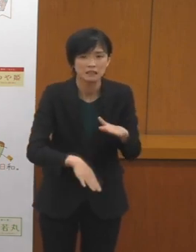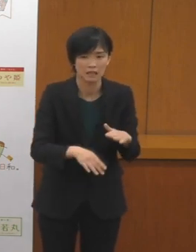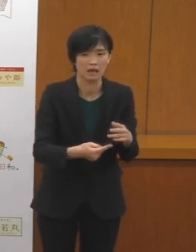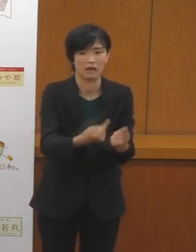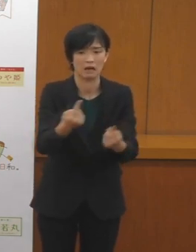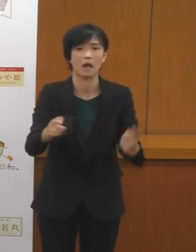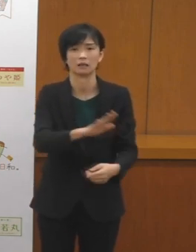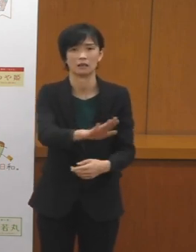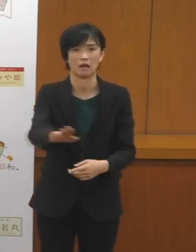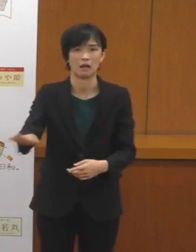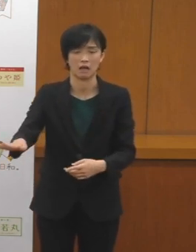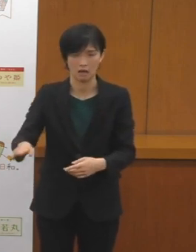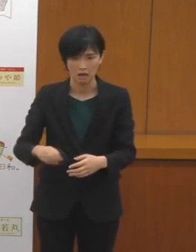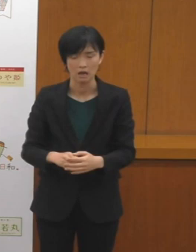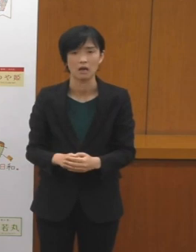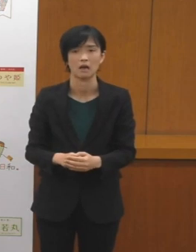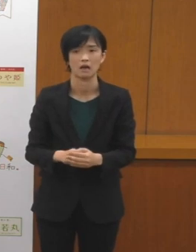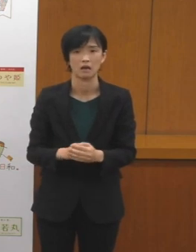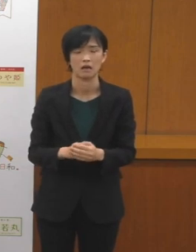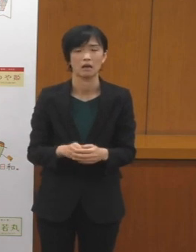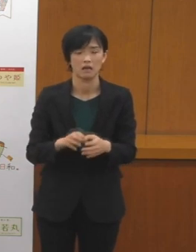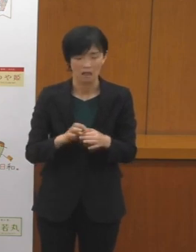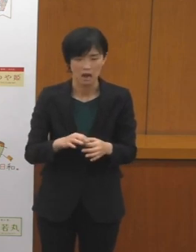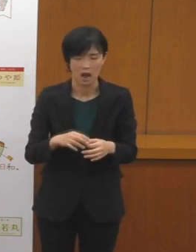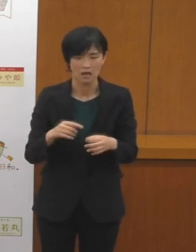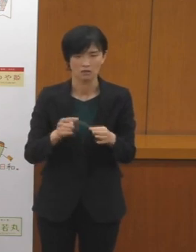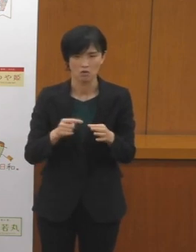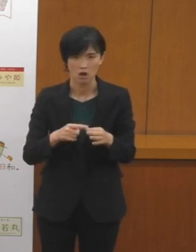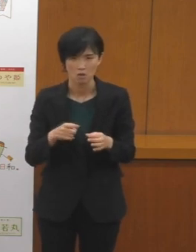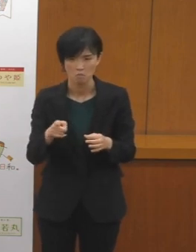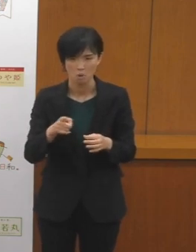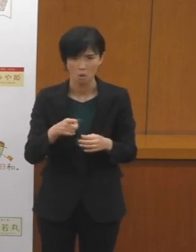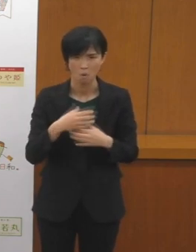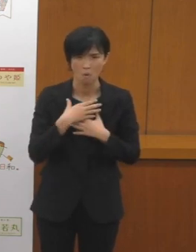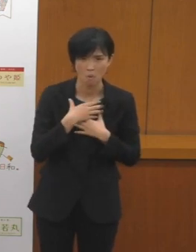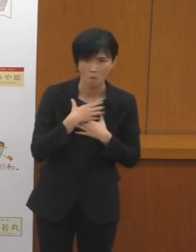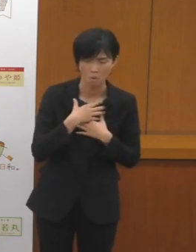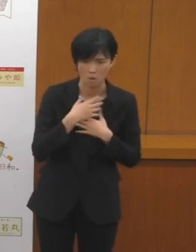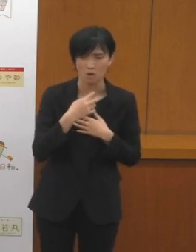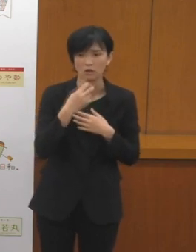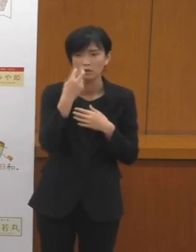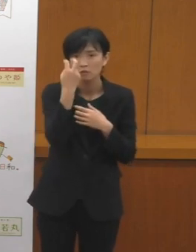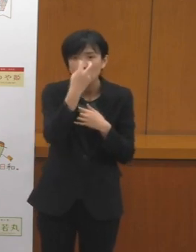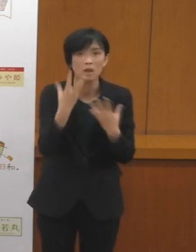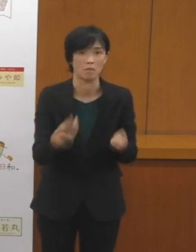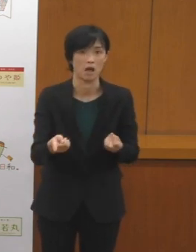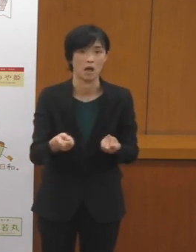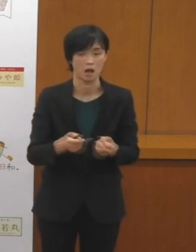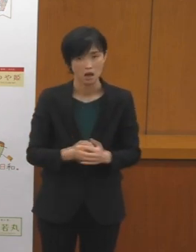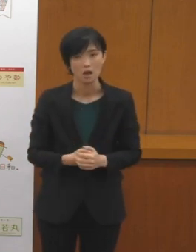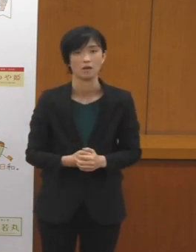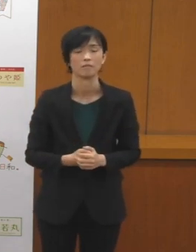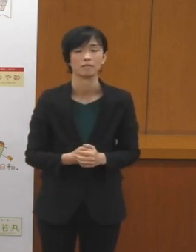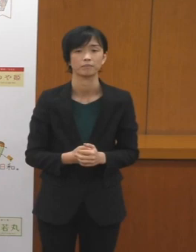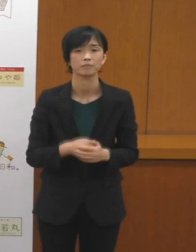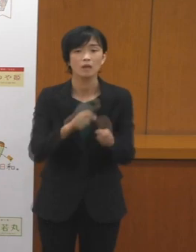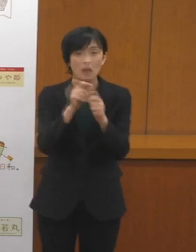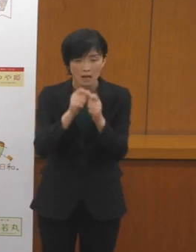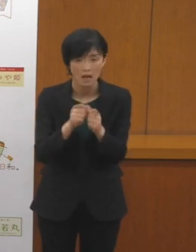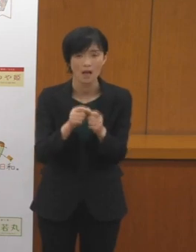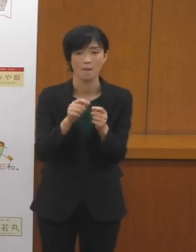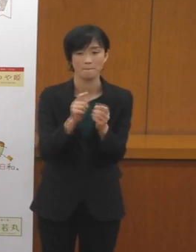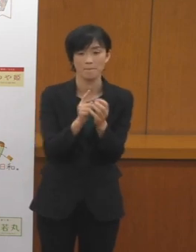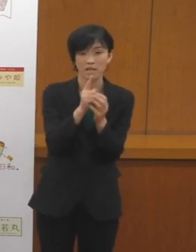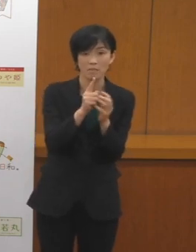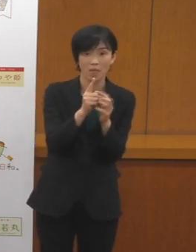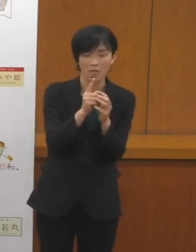地点が見られましたこのためさくらんぼへの低温の影響調査を実施しましたところめしべ